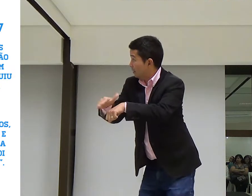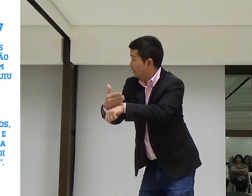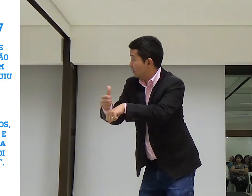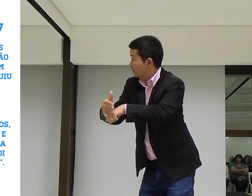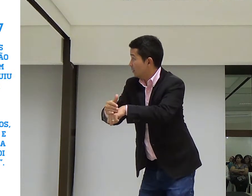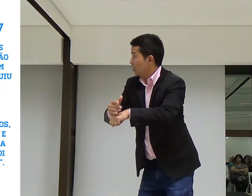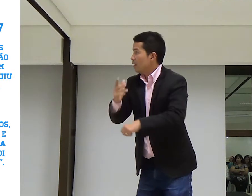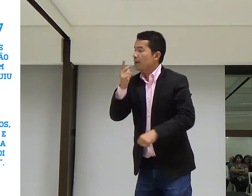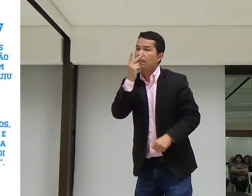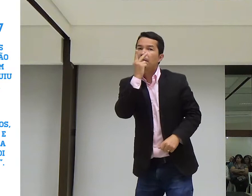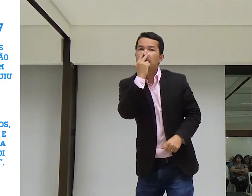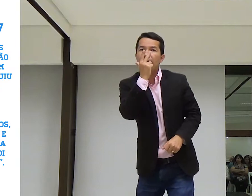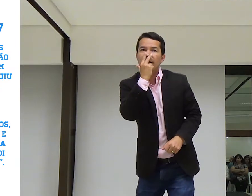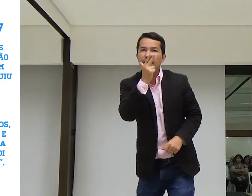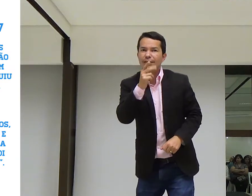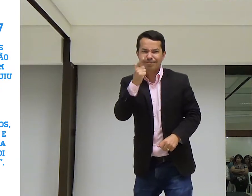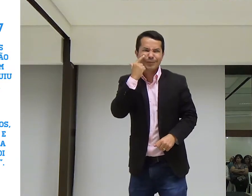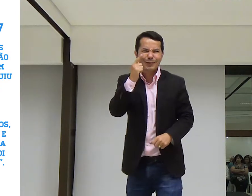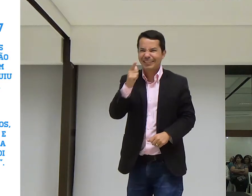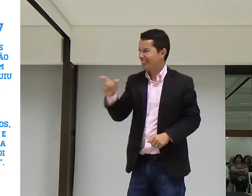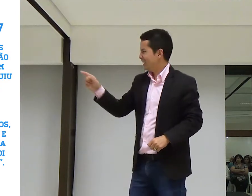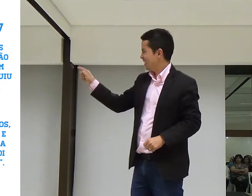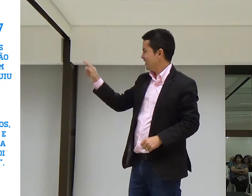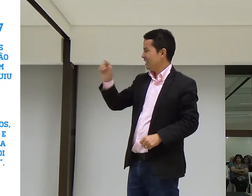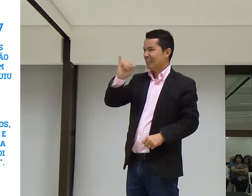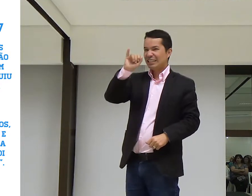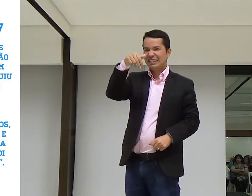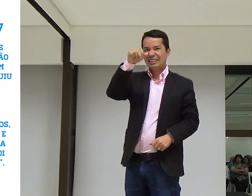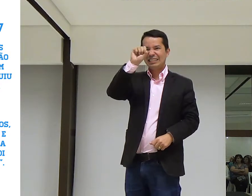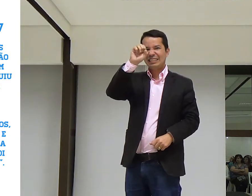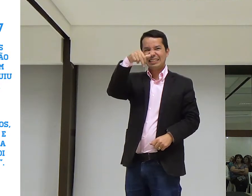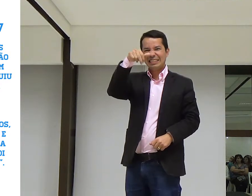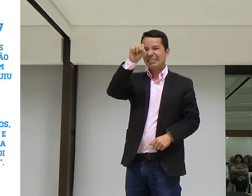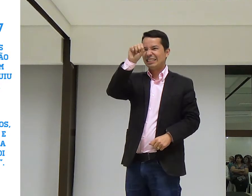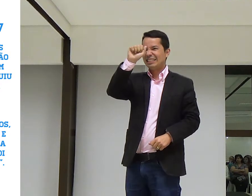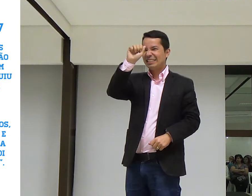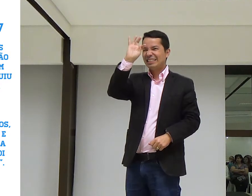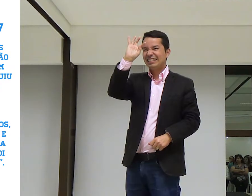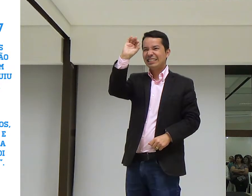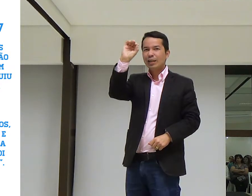como um insensato. Sabe essa palavra, insensato?